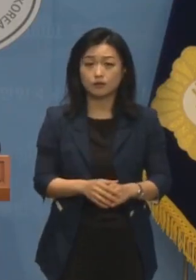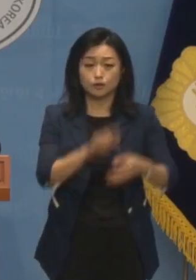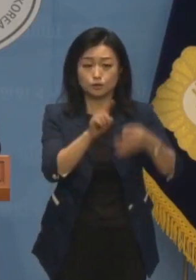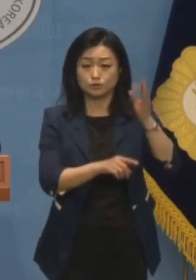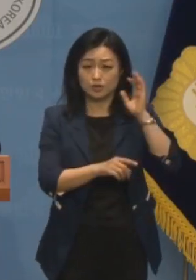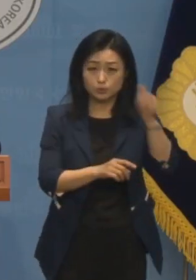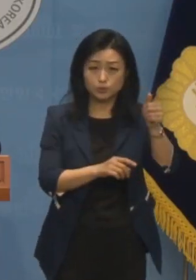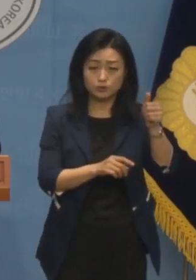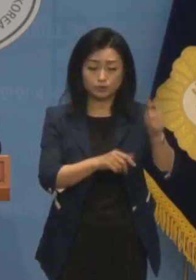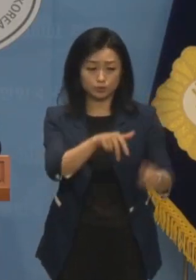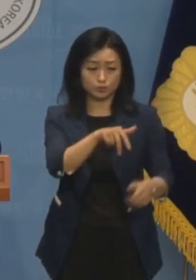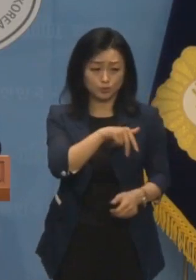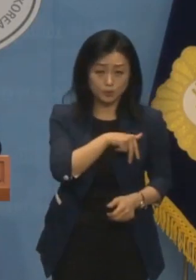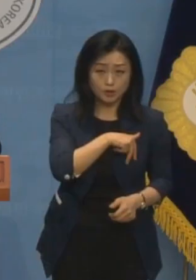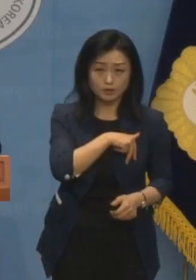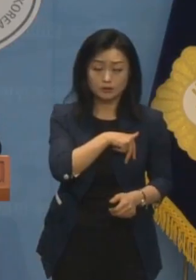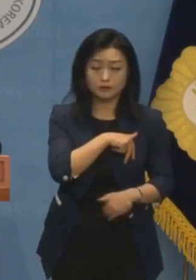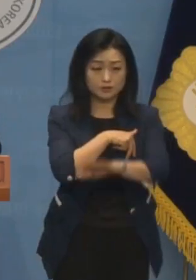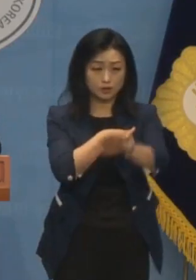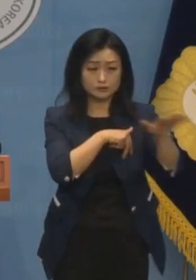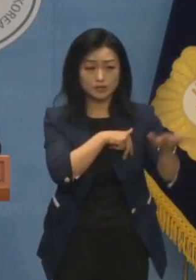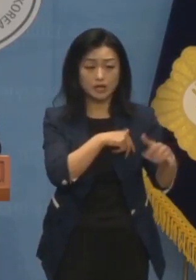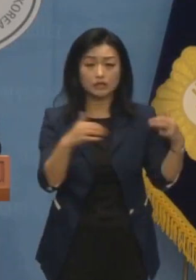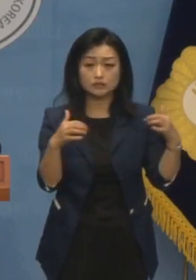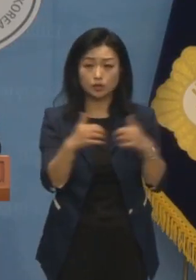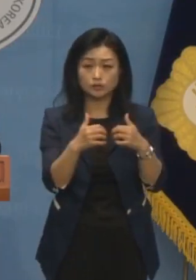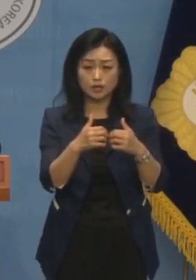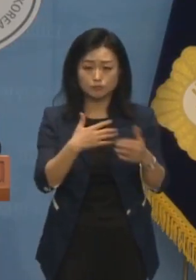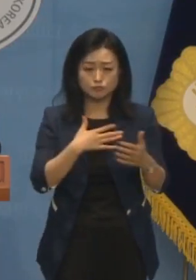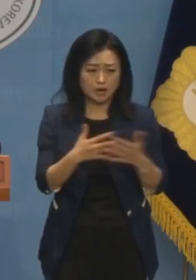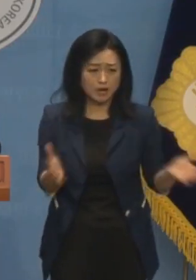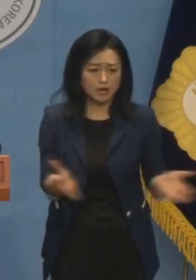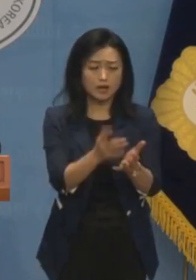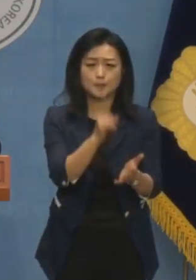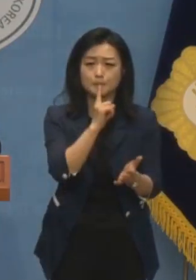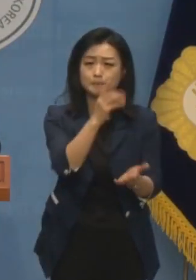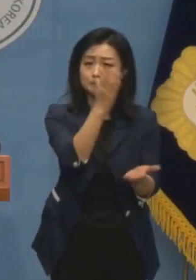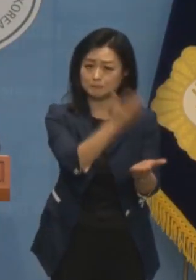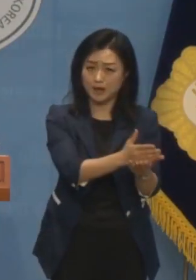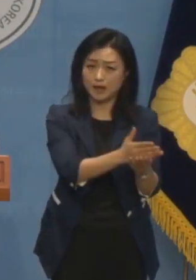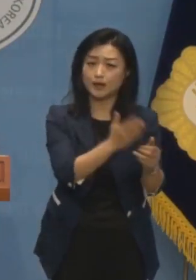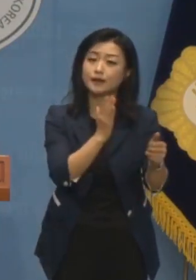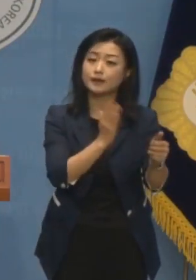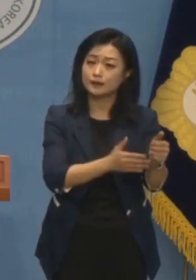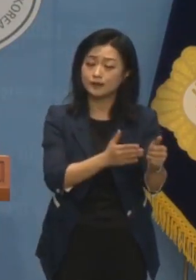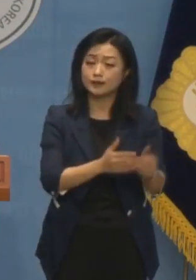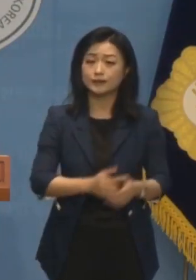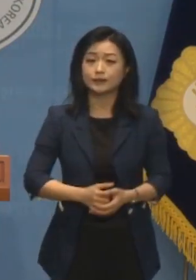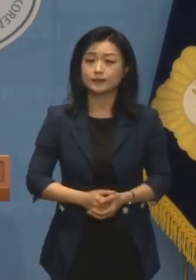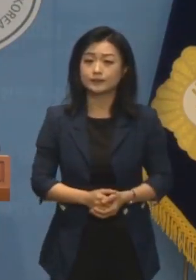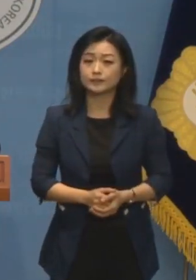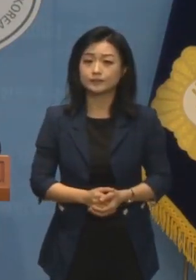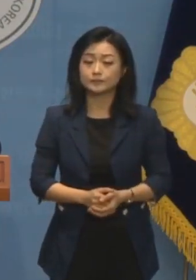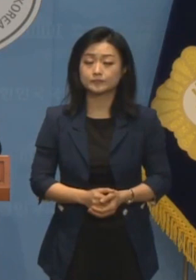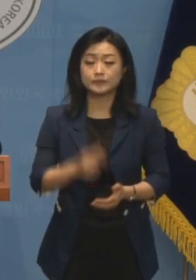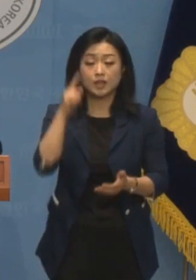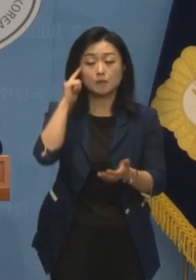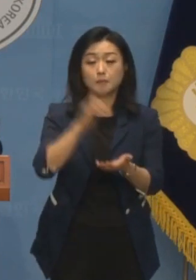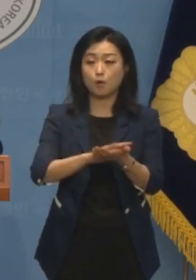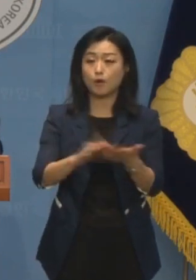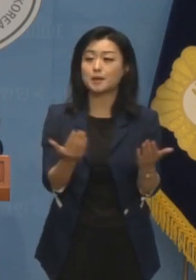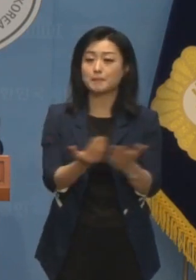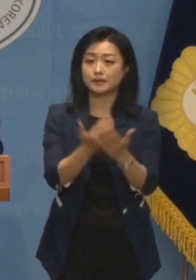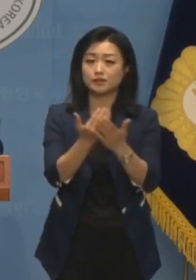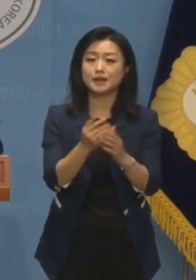지도자, 여론주도층은 전쟁 위기를 고조시키는 말과 행동을 해서는 절대 안 됩니다. 평화를